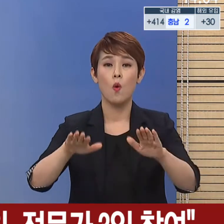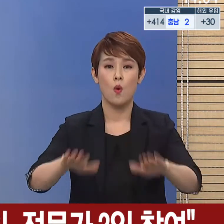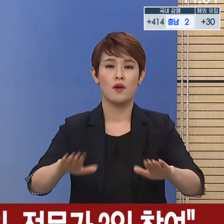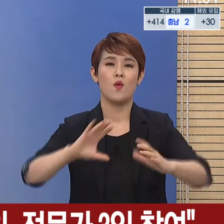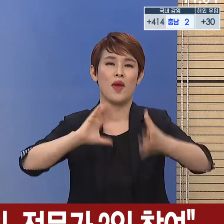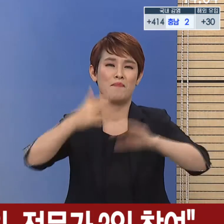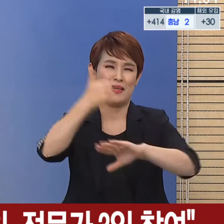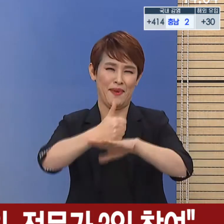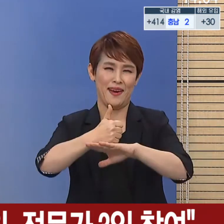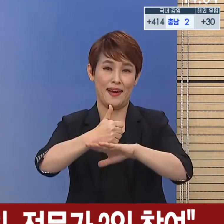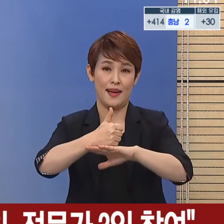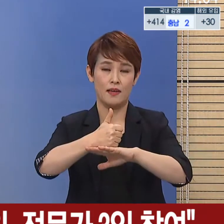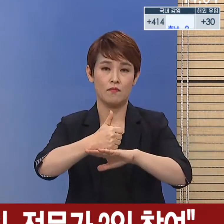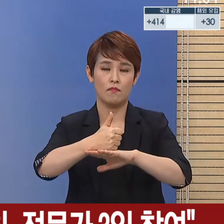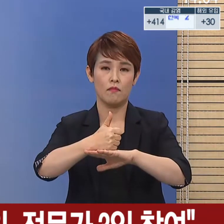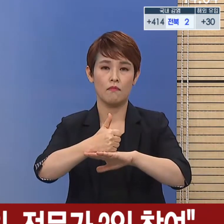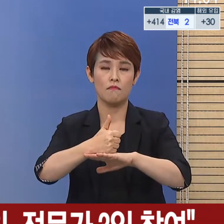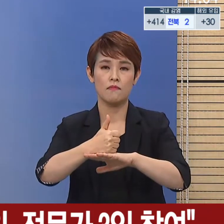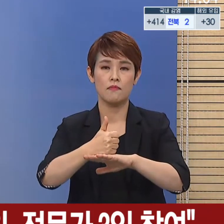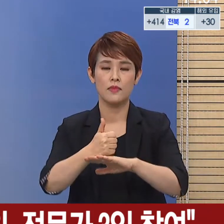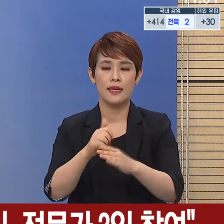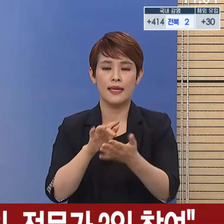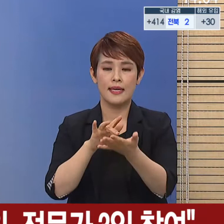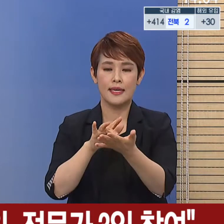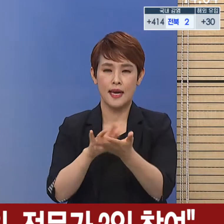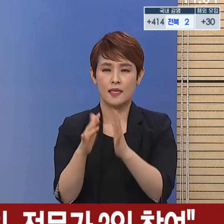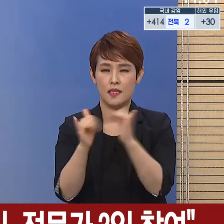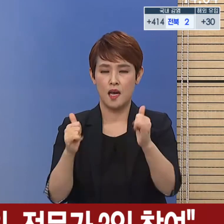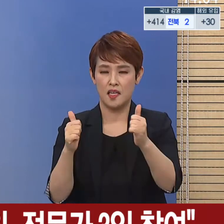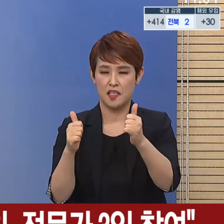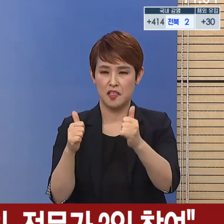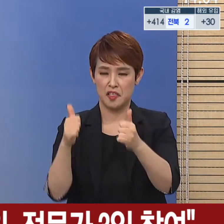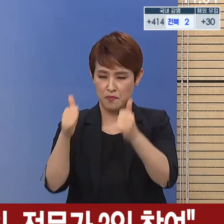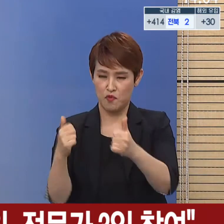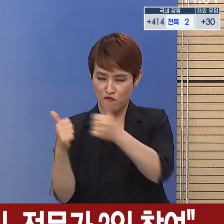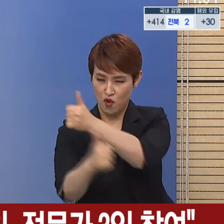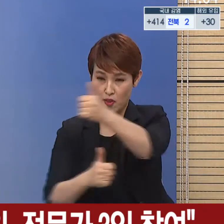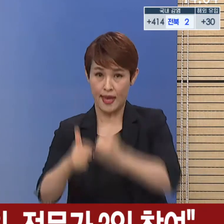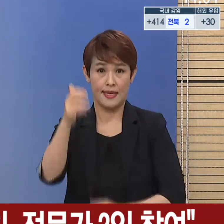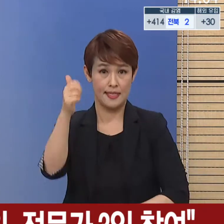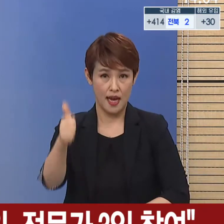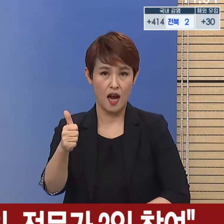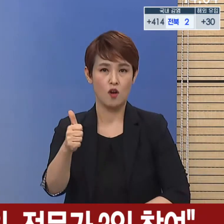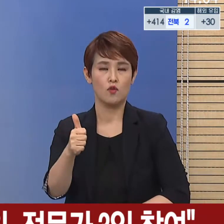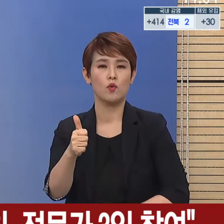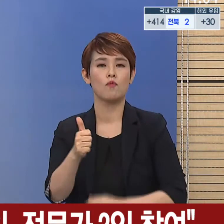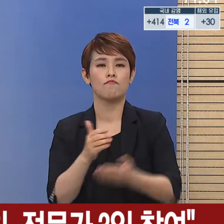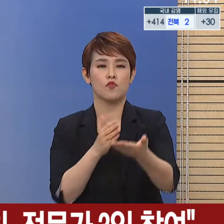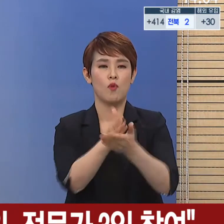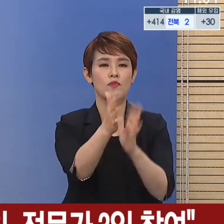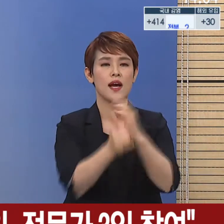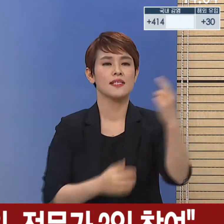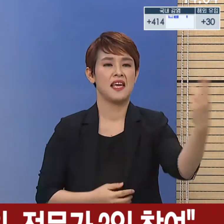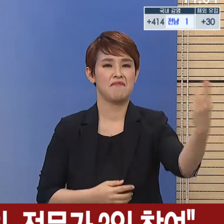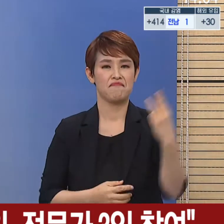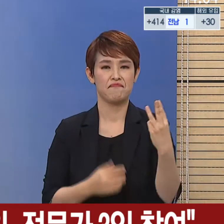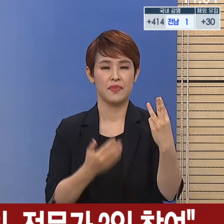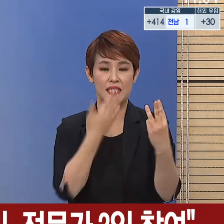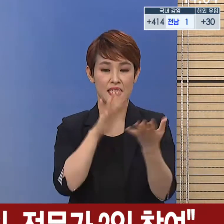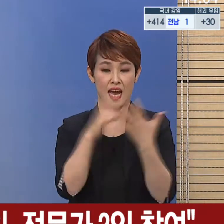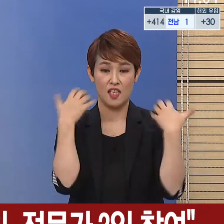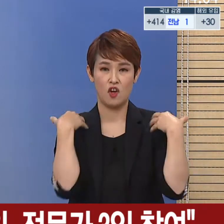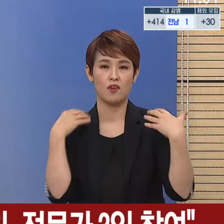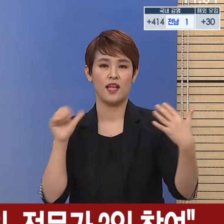오늘 회의에는 중앙약사심의위원회의 오일환 위원장을 포함한 외부 전문가 3분과